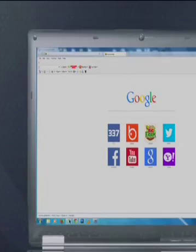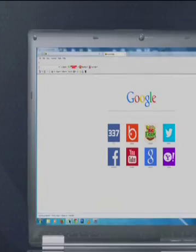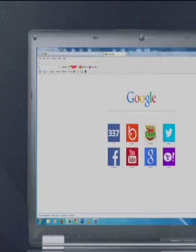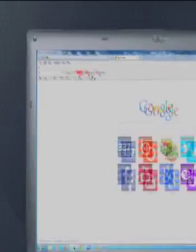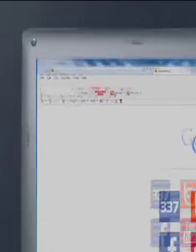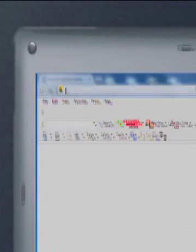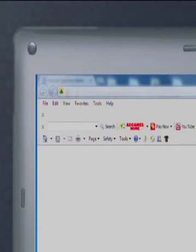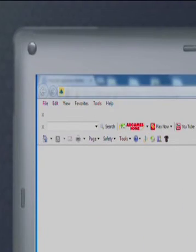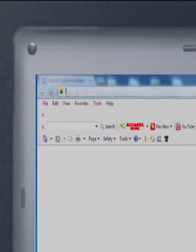वेबसाइट